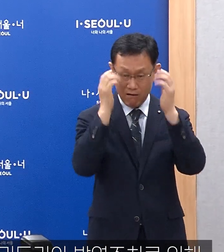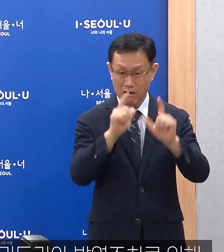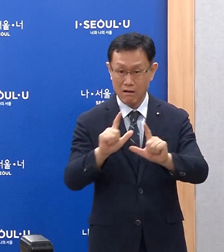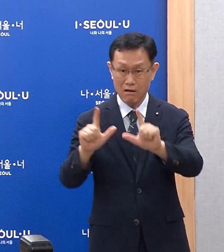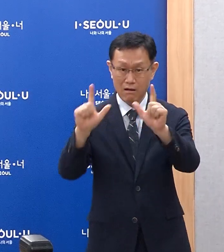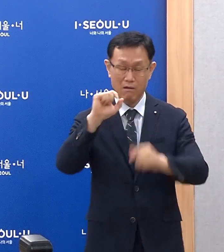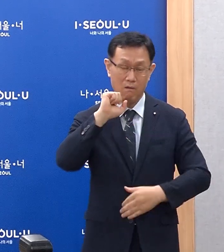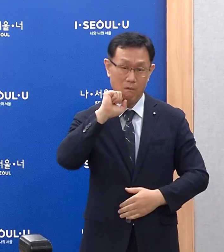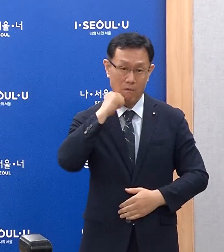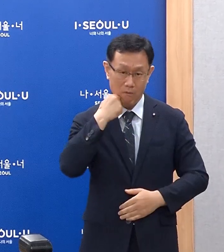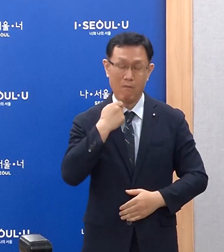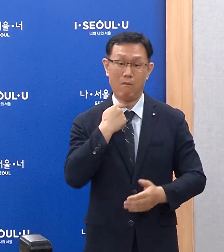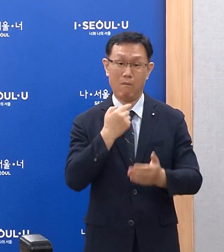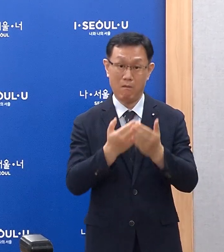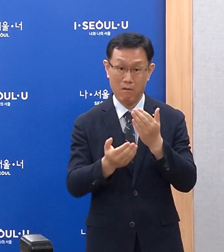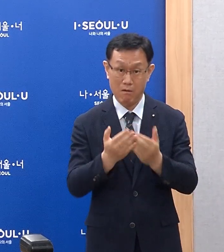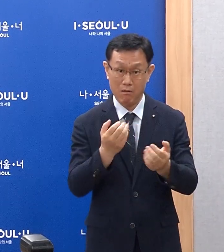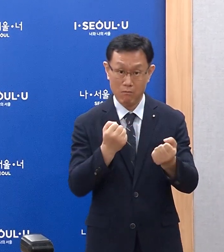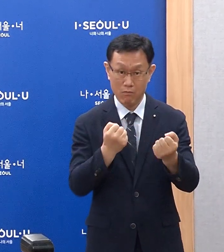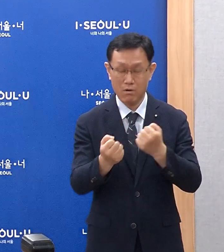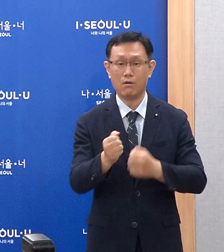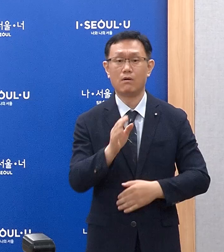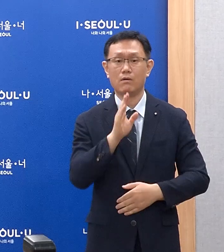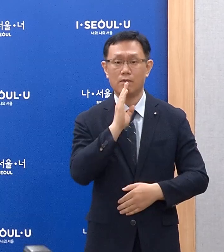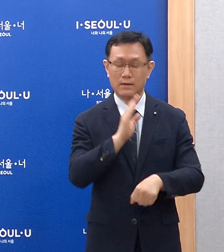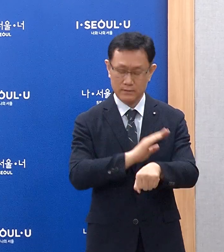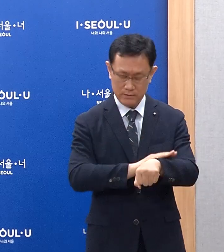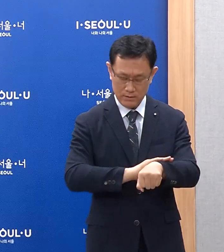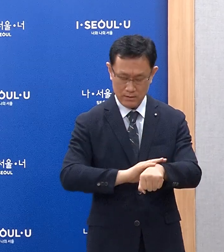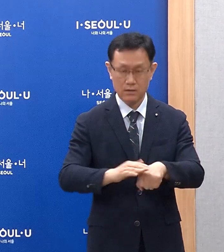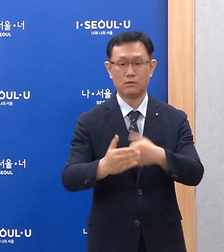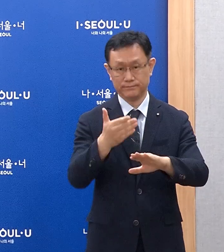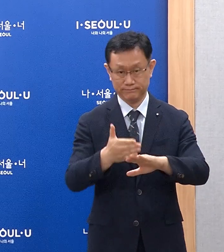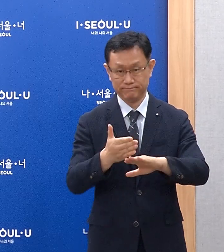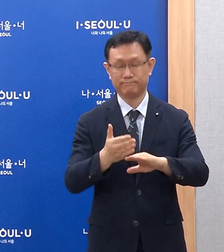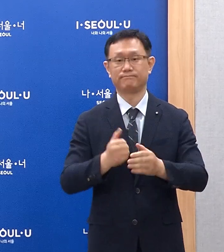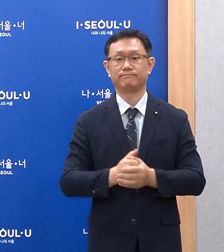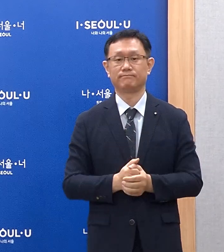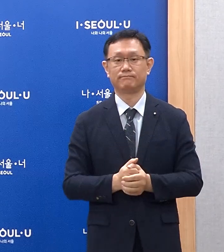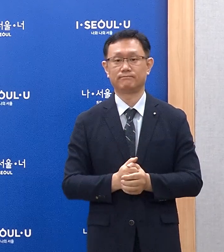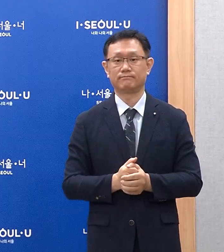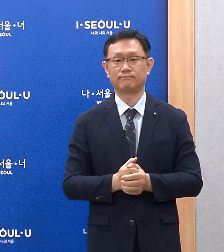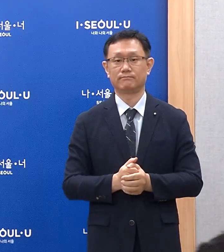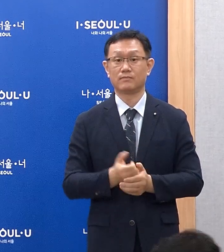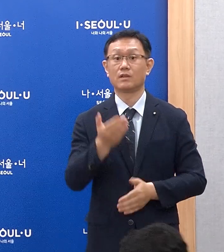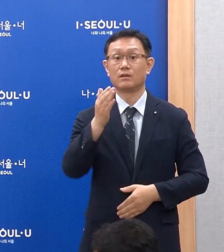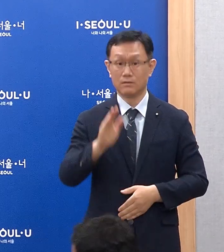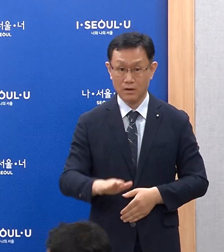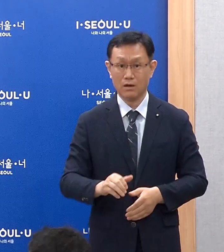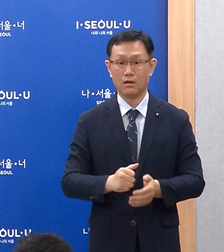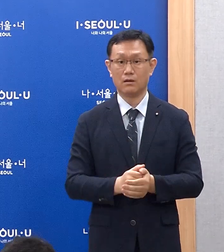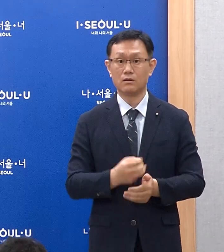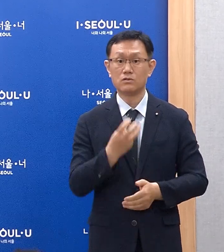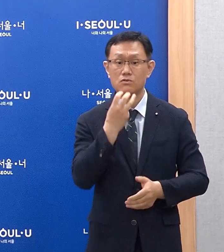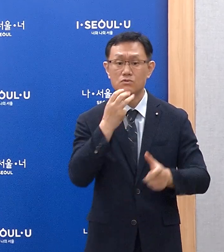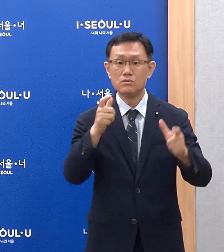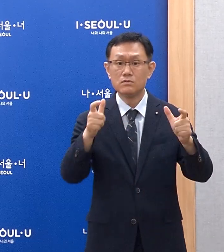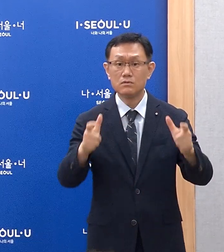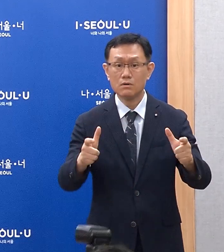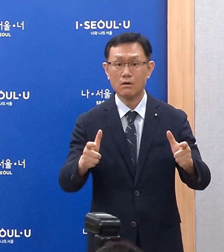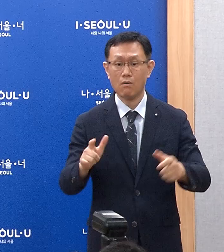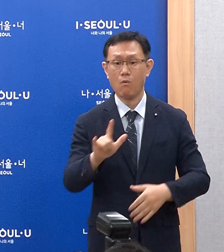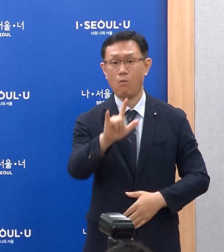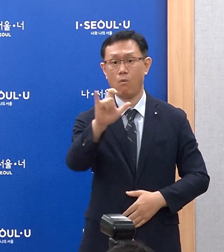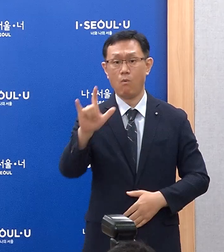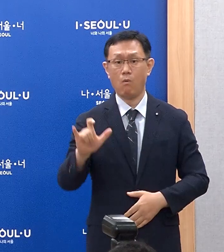겪으시면서도 성숙한 시민의식으로 방역에 협조해 주셨습니다. 그런데도 불구하고 수도권을 중심으로 코로나19가